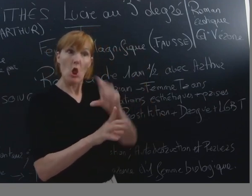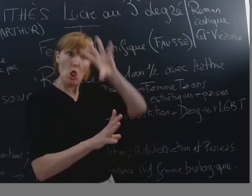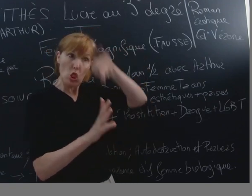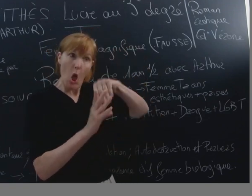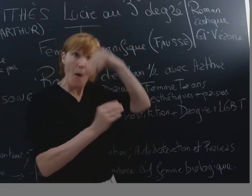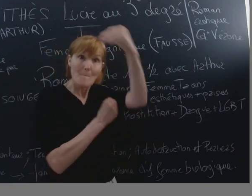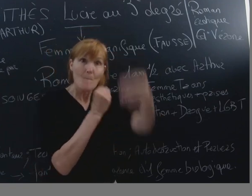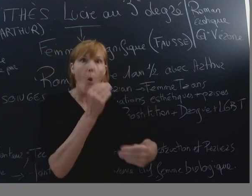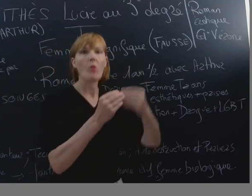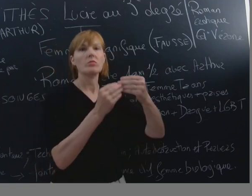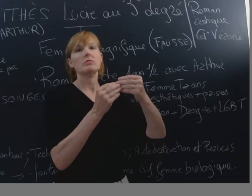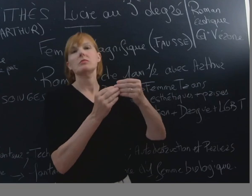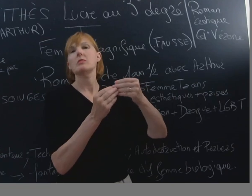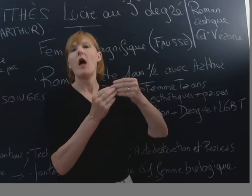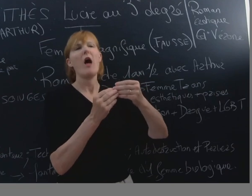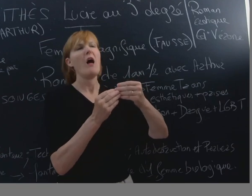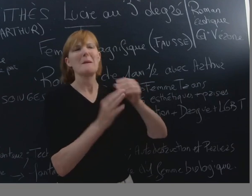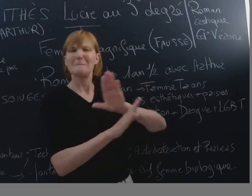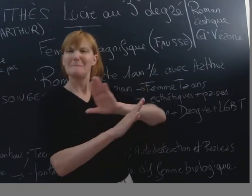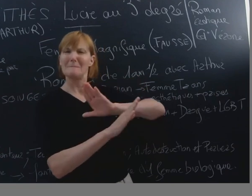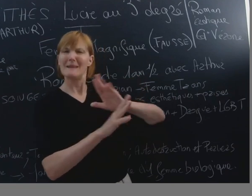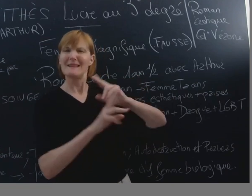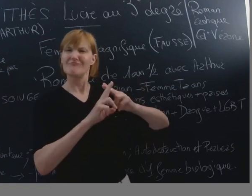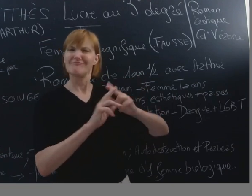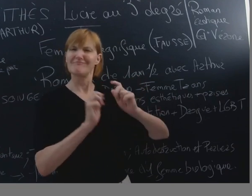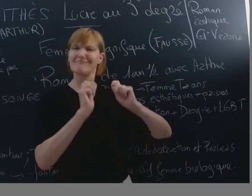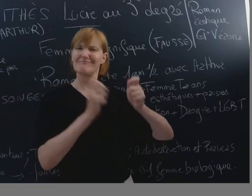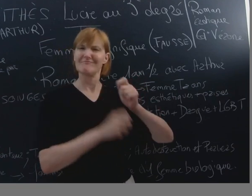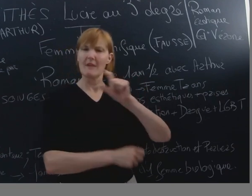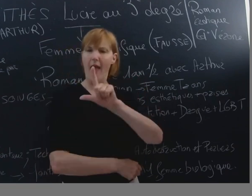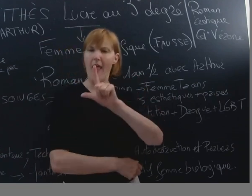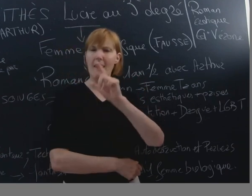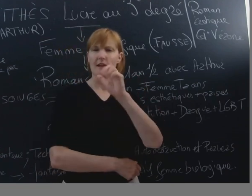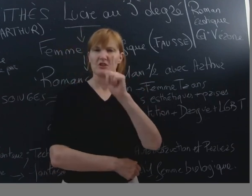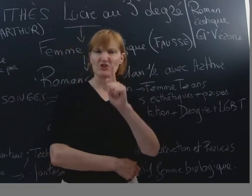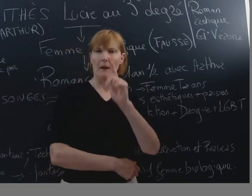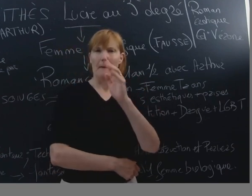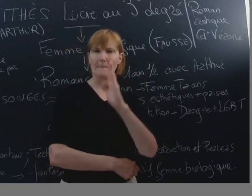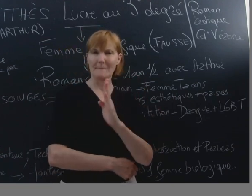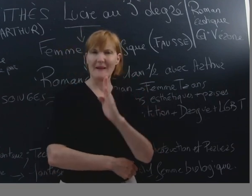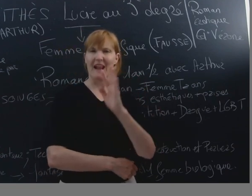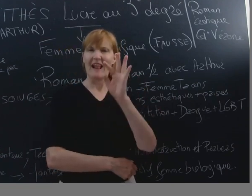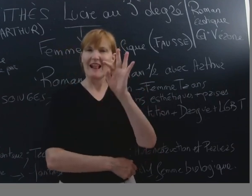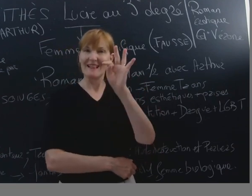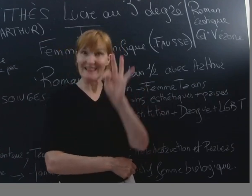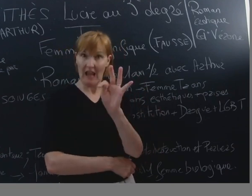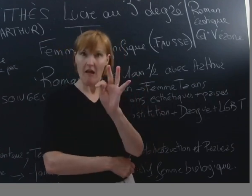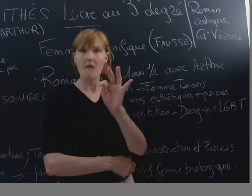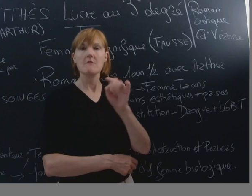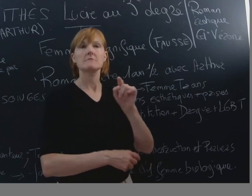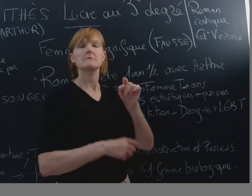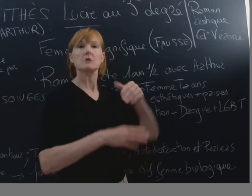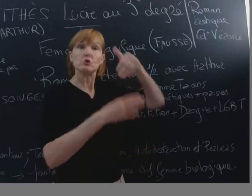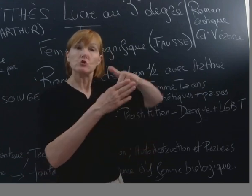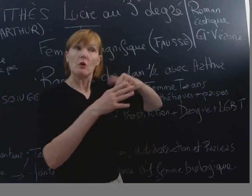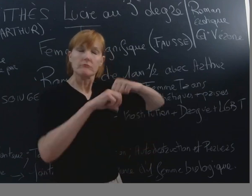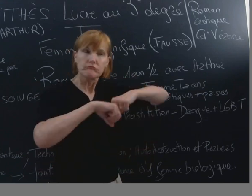et il découvre un monde qui est appelé les lgbt